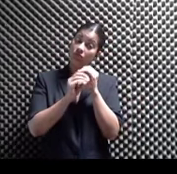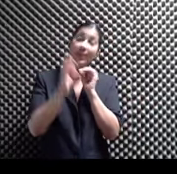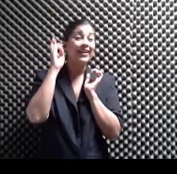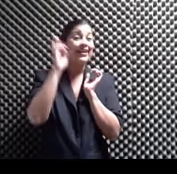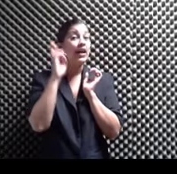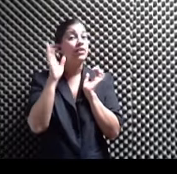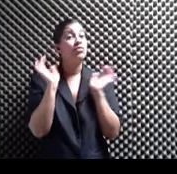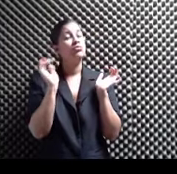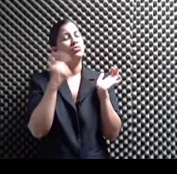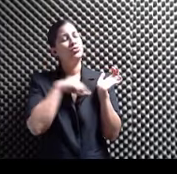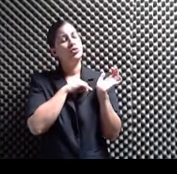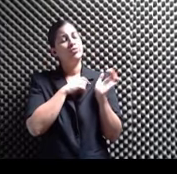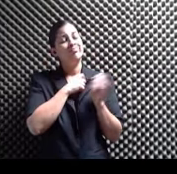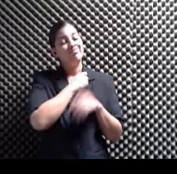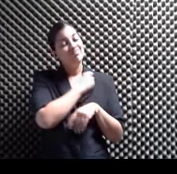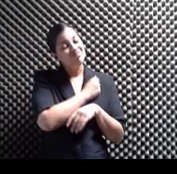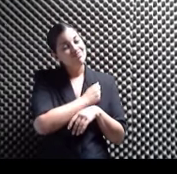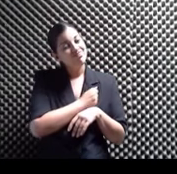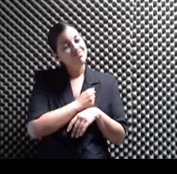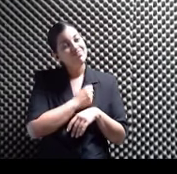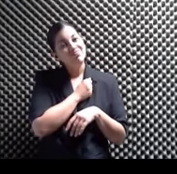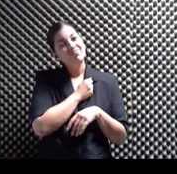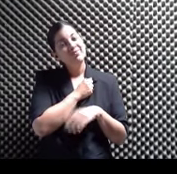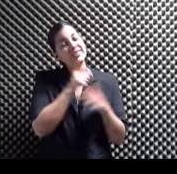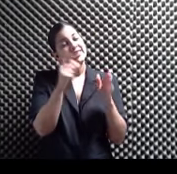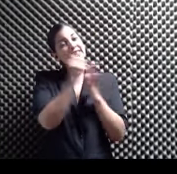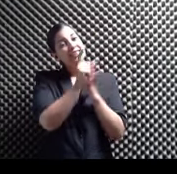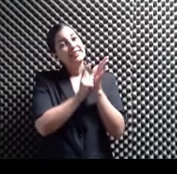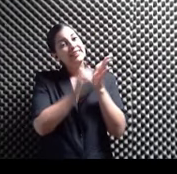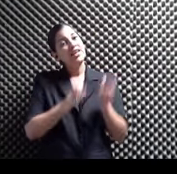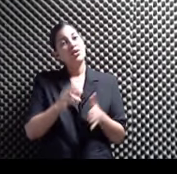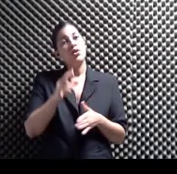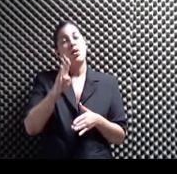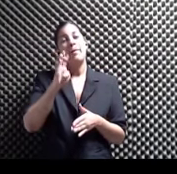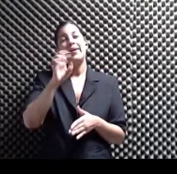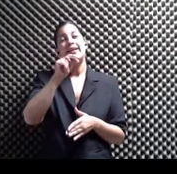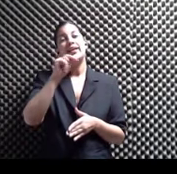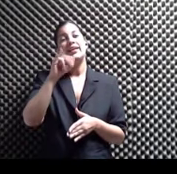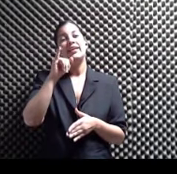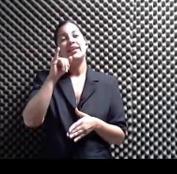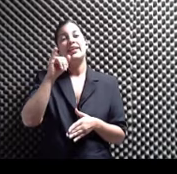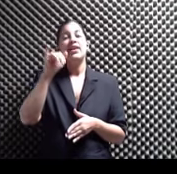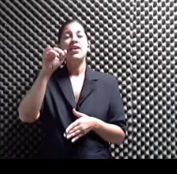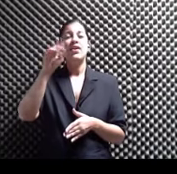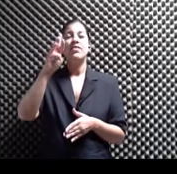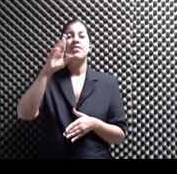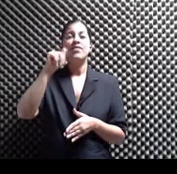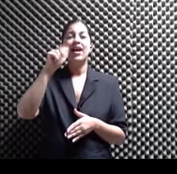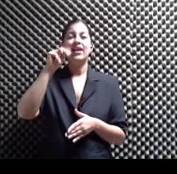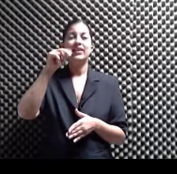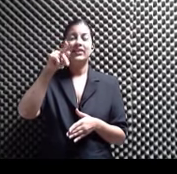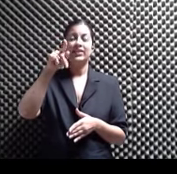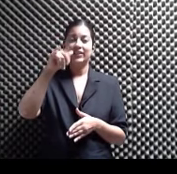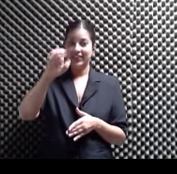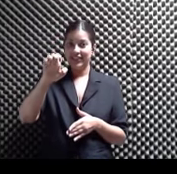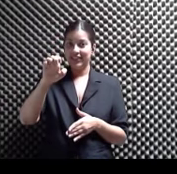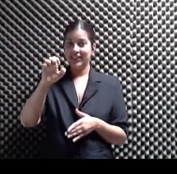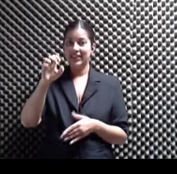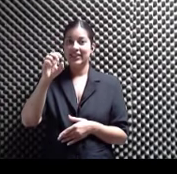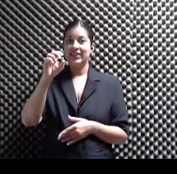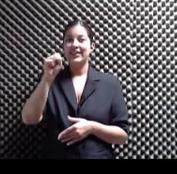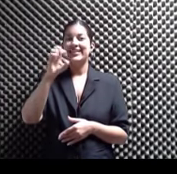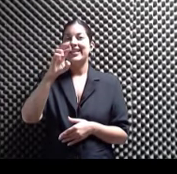que lamentamos grandemente la pérdida del licenciado Benny Frankie Cerezo, una figura bien importante porque más allá de lo que